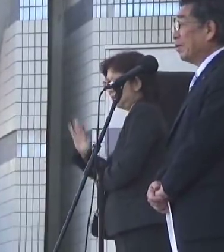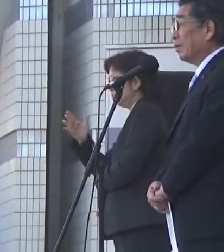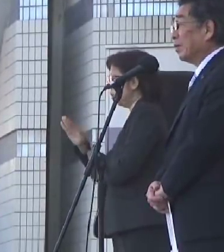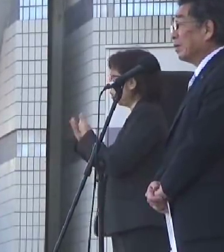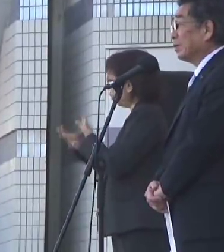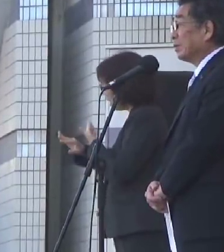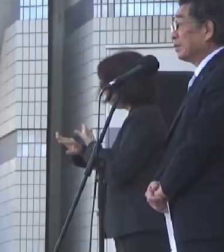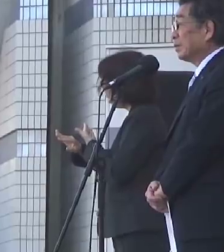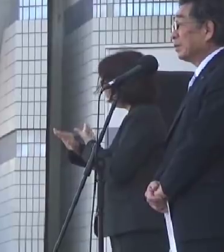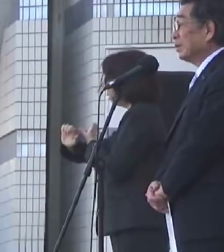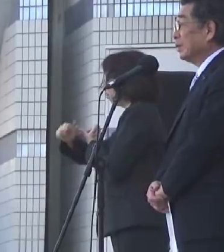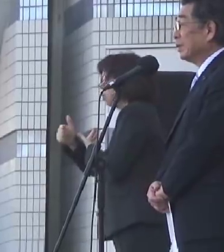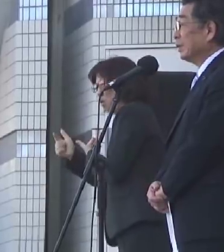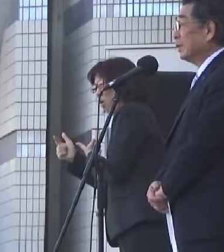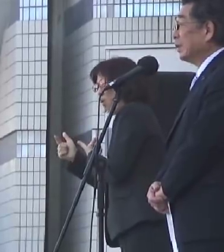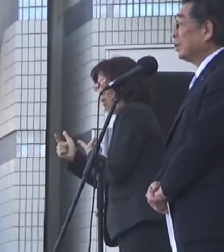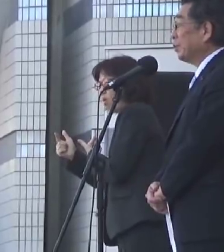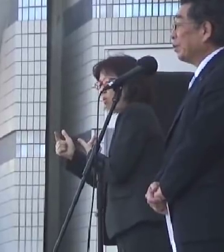の